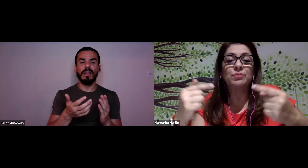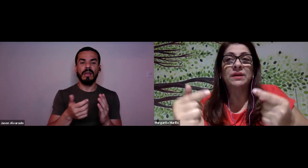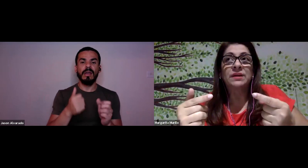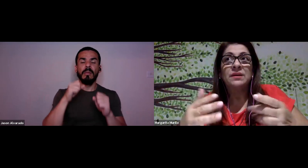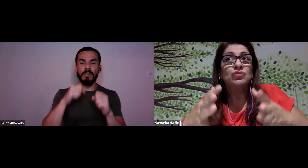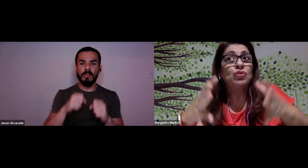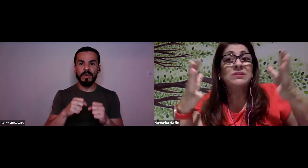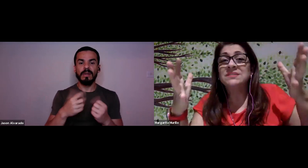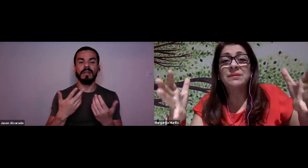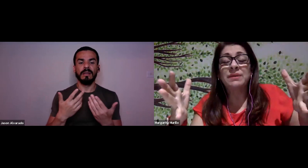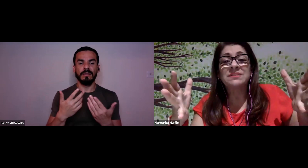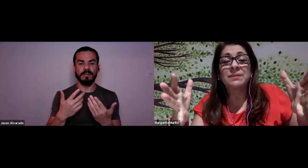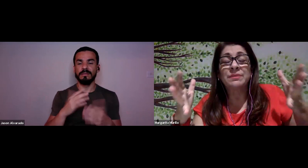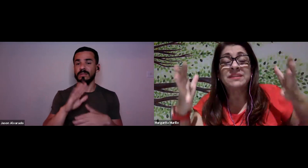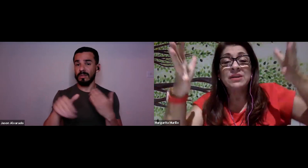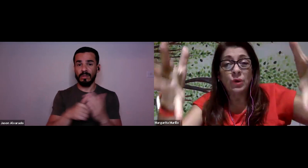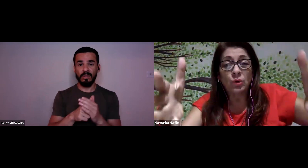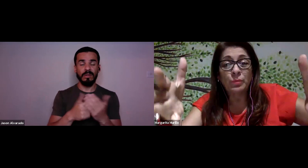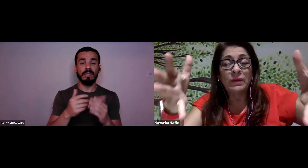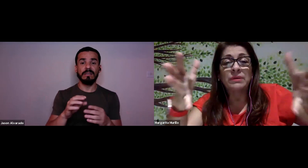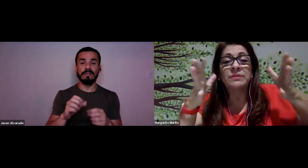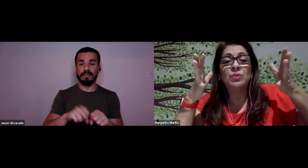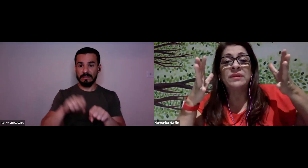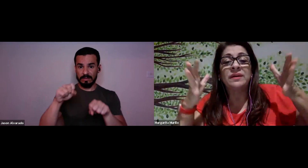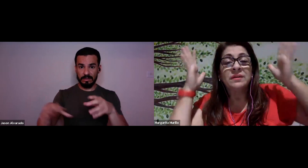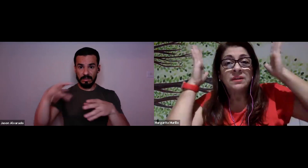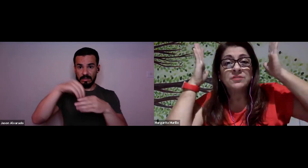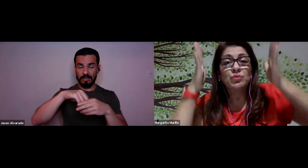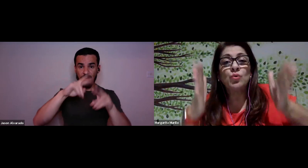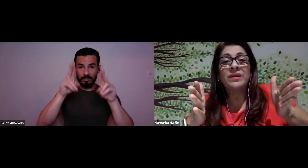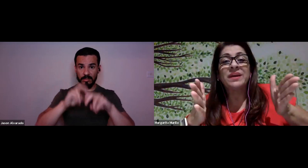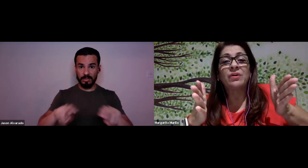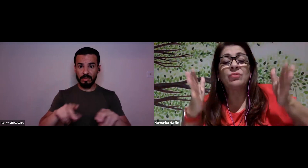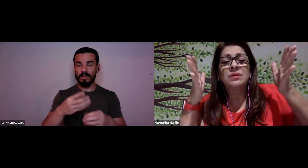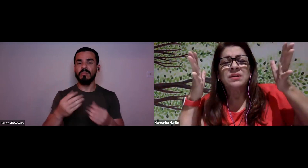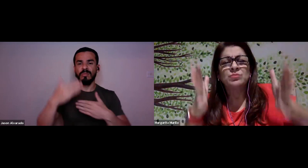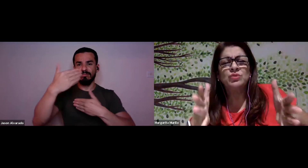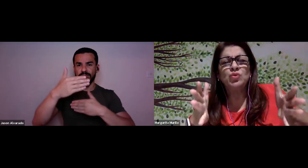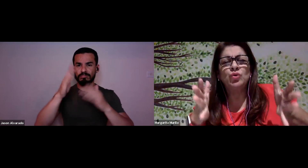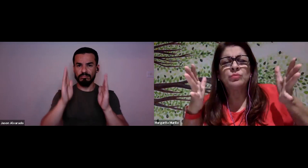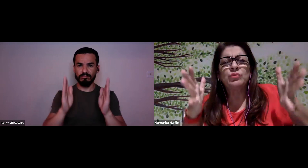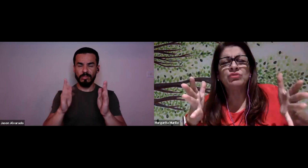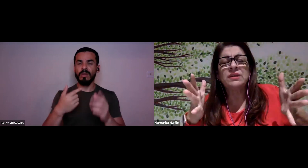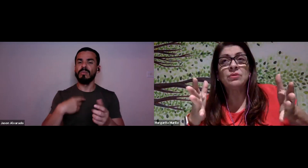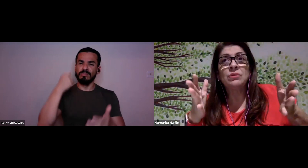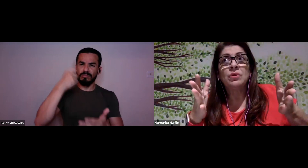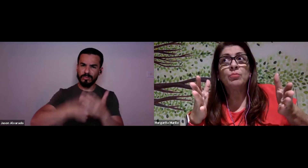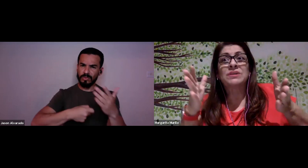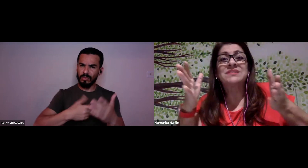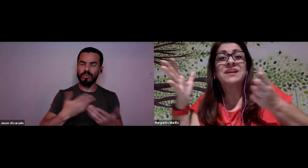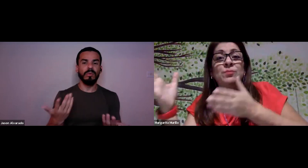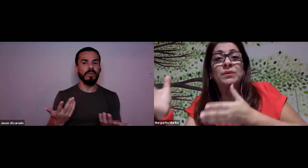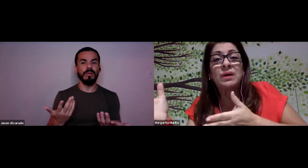puedas porque todo el sistema que se ha metido incorporado en la virtualidad es muy cuadrado es muy duro es muy rígido